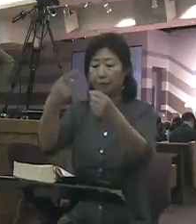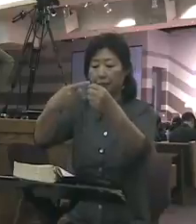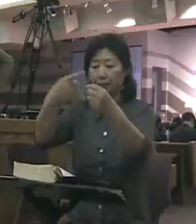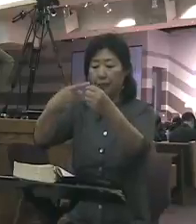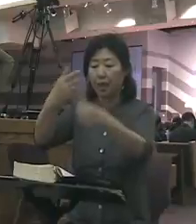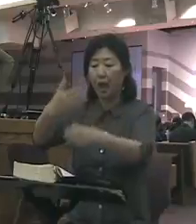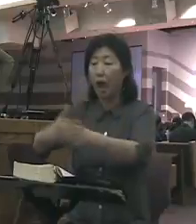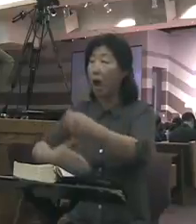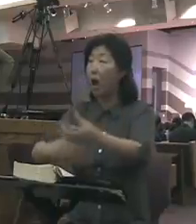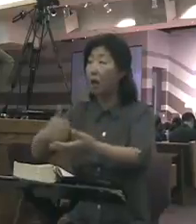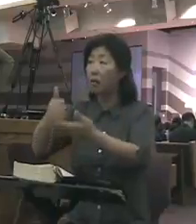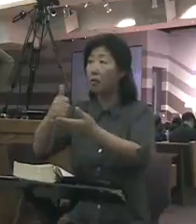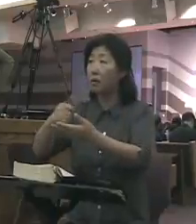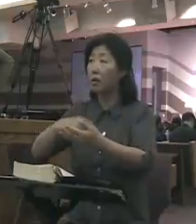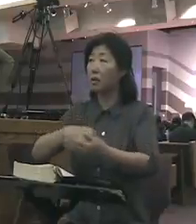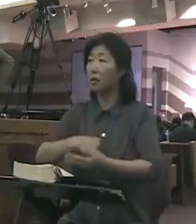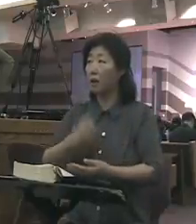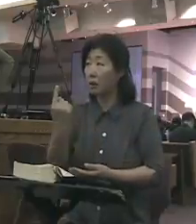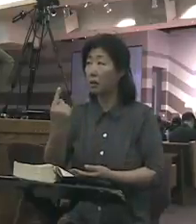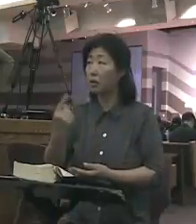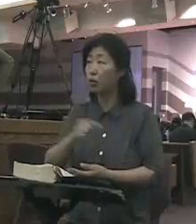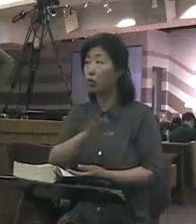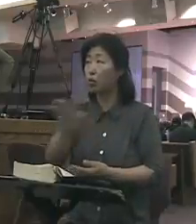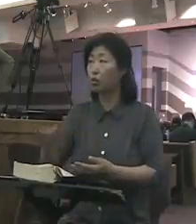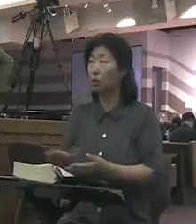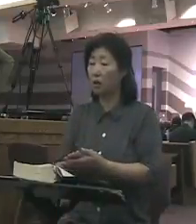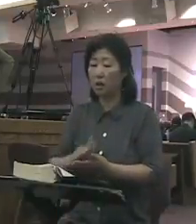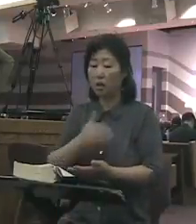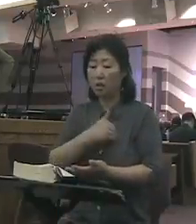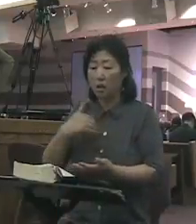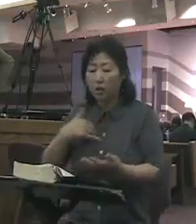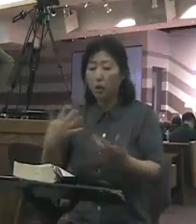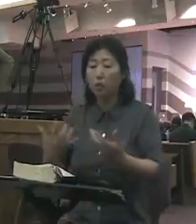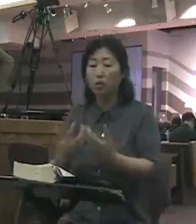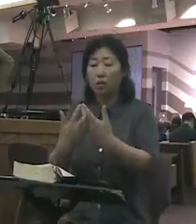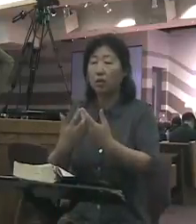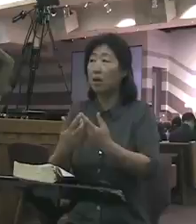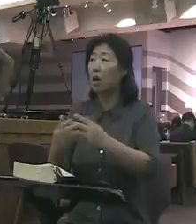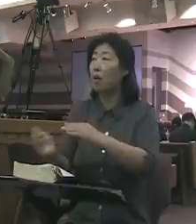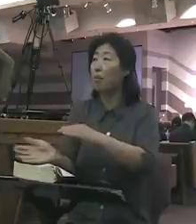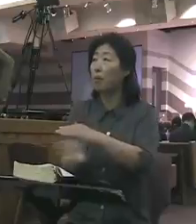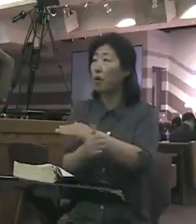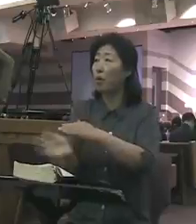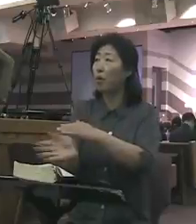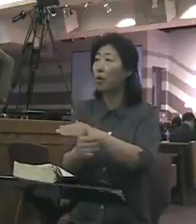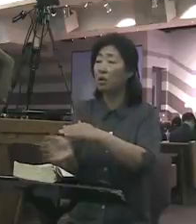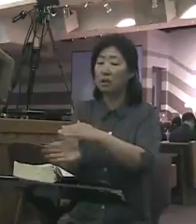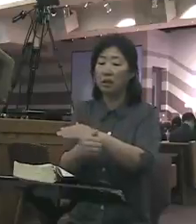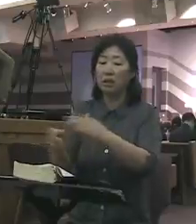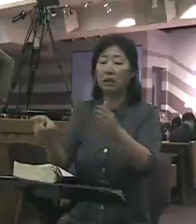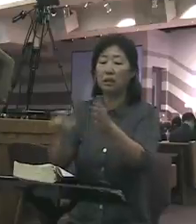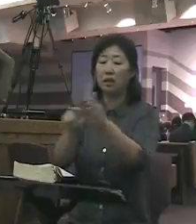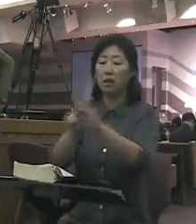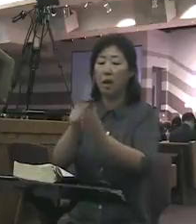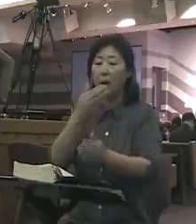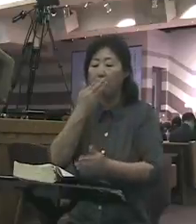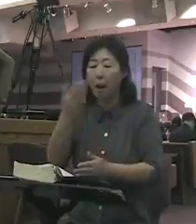하나님 자신으로 우리가 채워질 때 비우는 것이 신앙이 가능한 것입니다. 하나님 자신으로